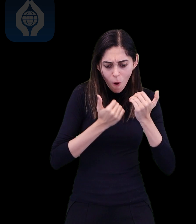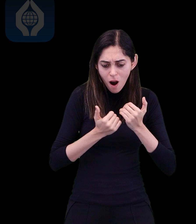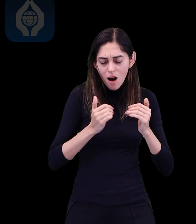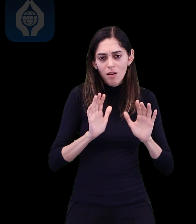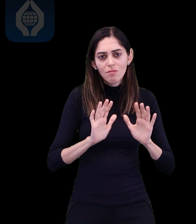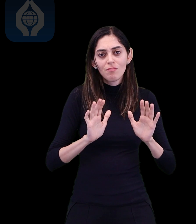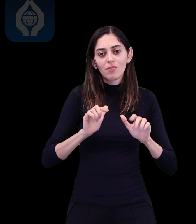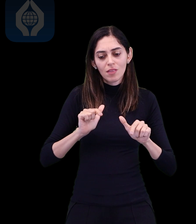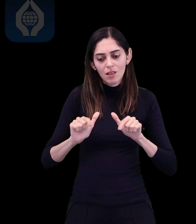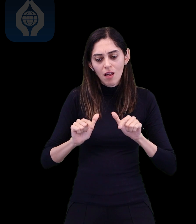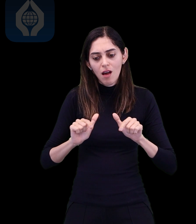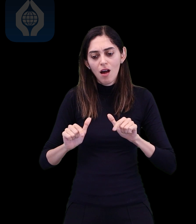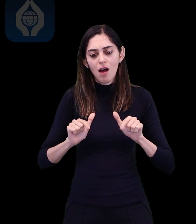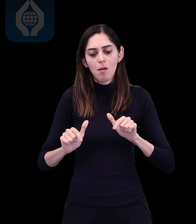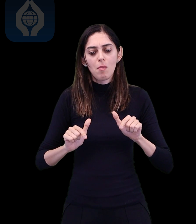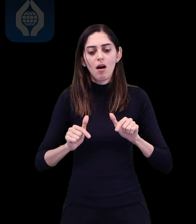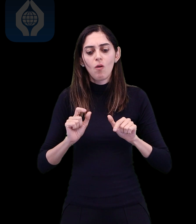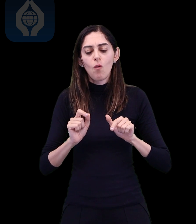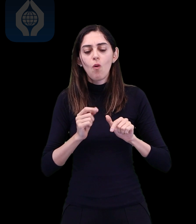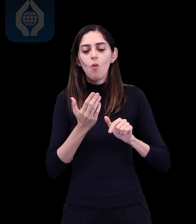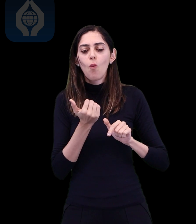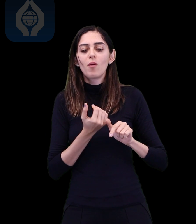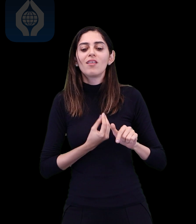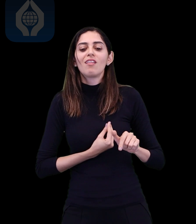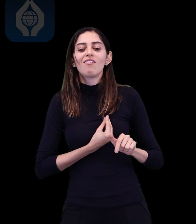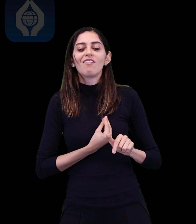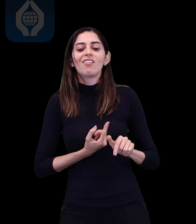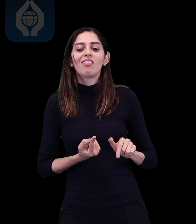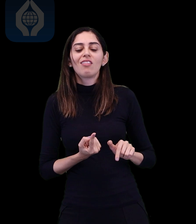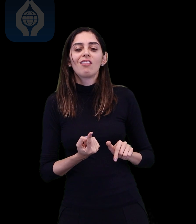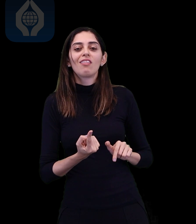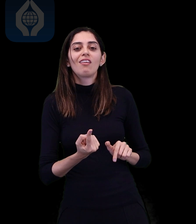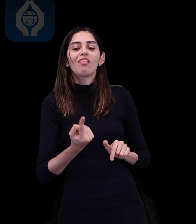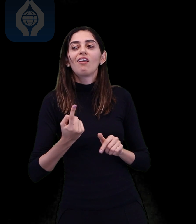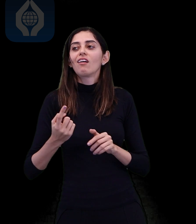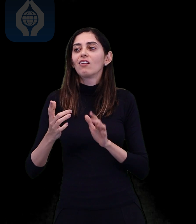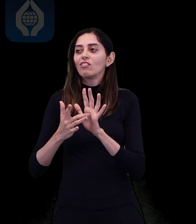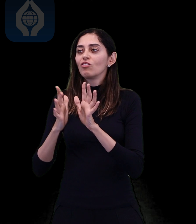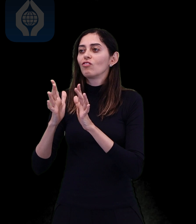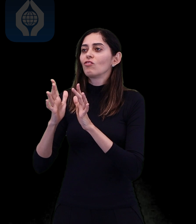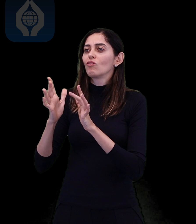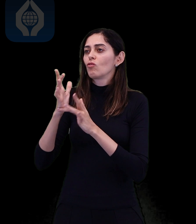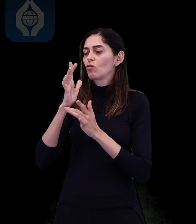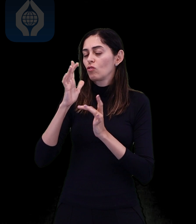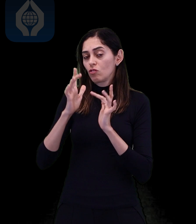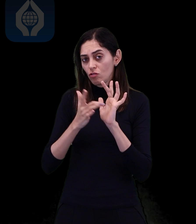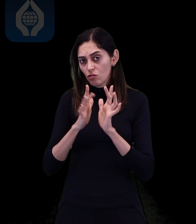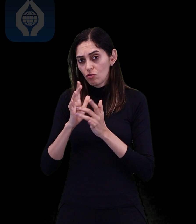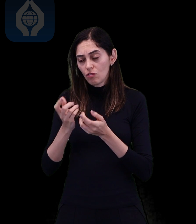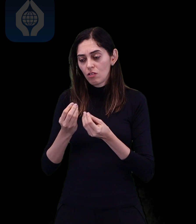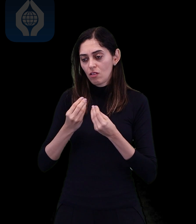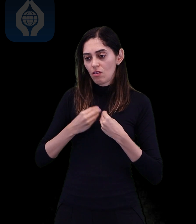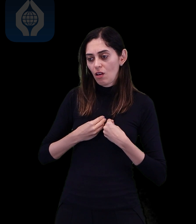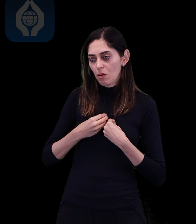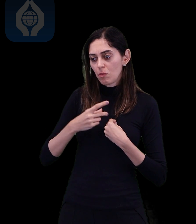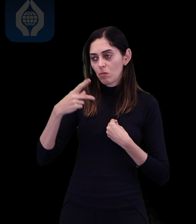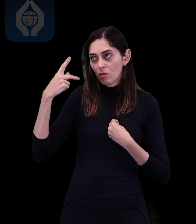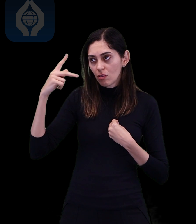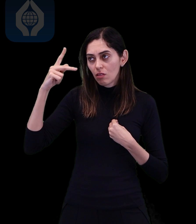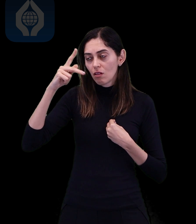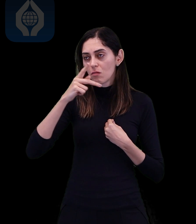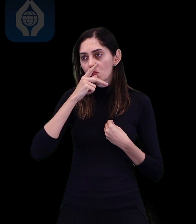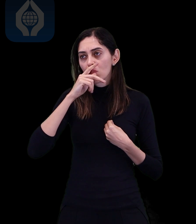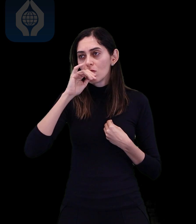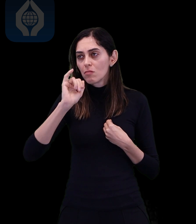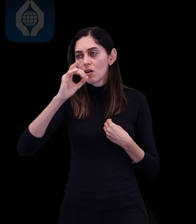estraga, mas pela comida que permanece para a vida eterna, comida que o Filho do Homem lhes dará, pois nele Deus